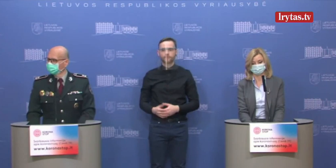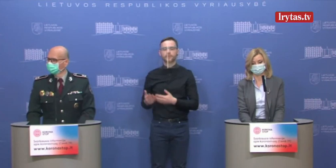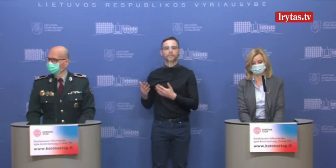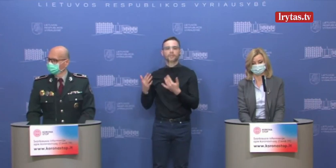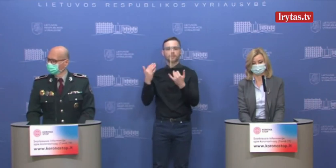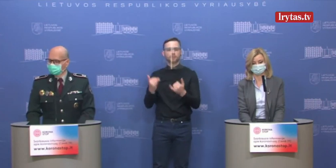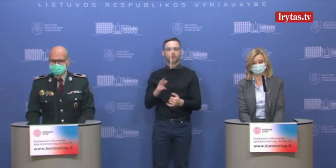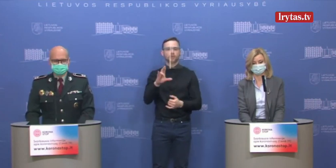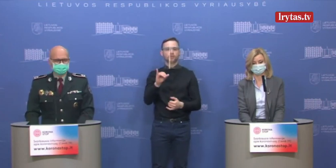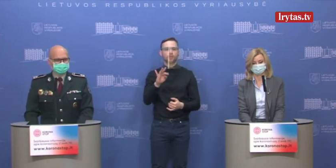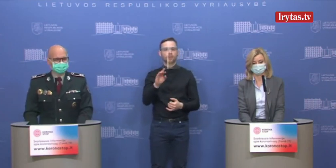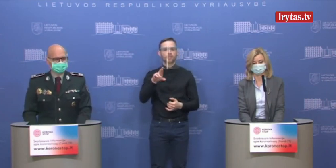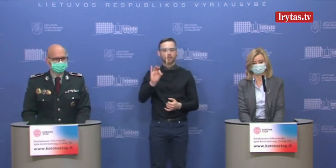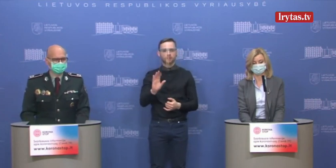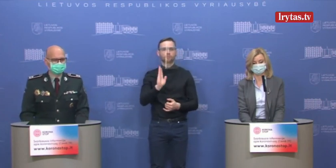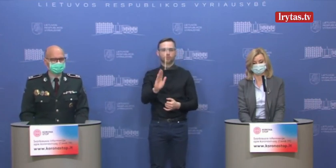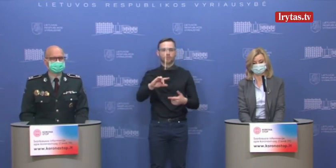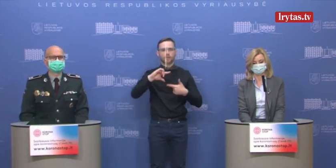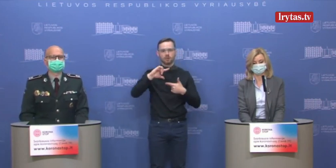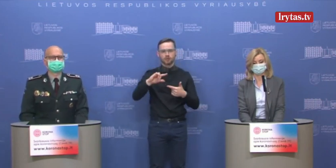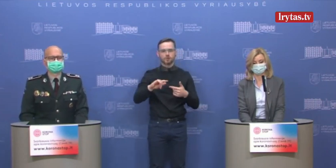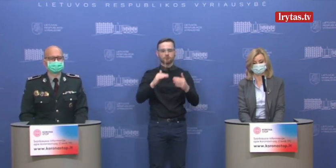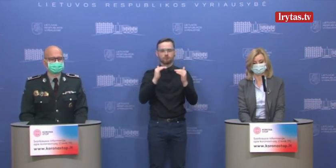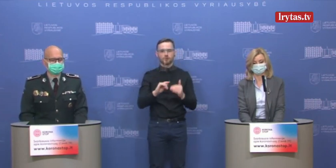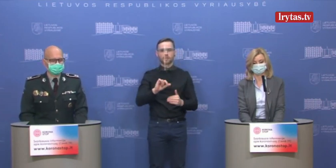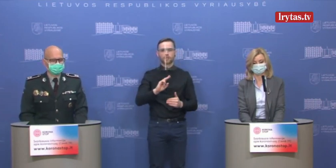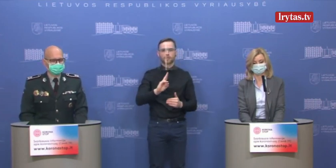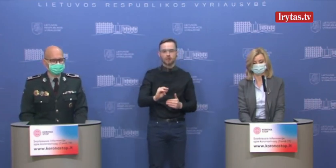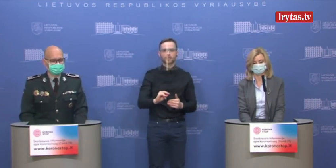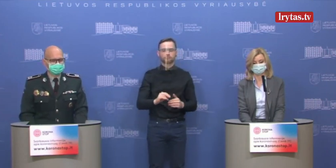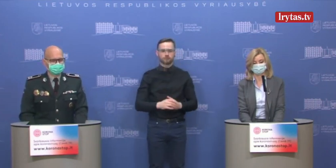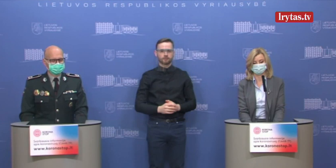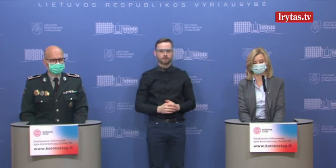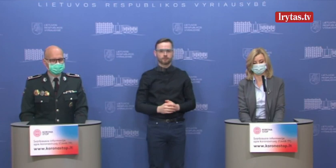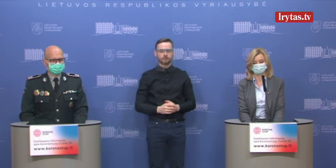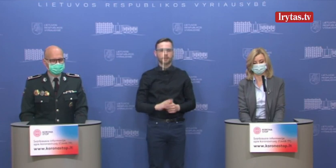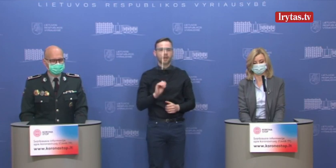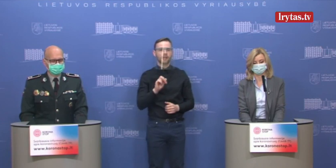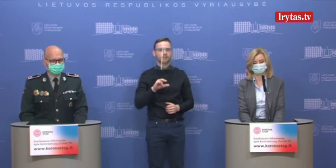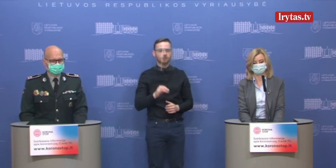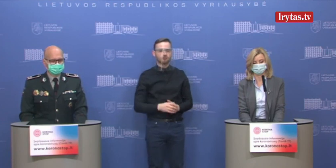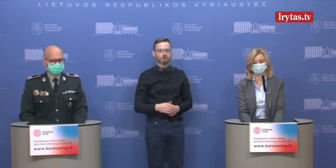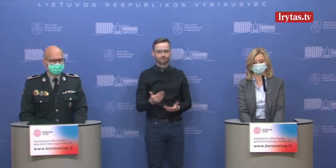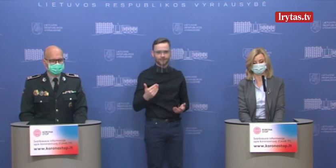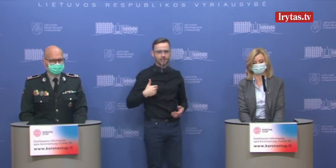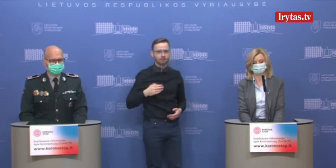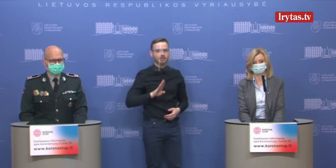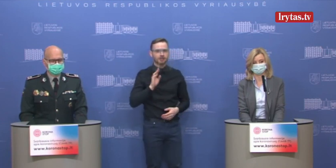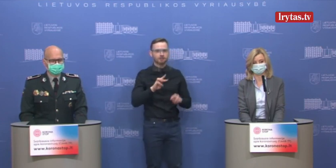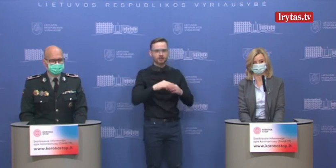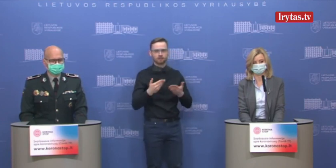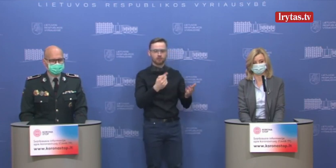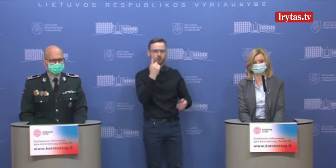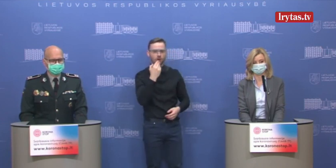Dabar klausia Reuters, ruošiasi LRT, LNK ir BNS. Andriau, prašau. Labą rytą. Šitą klausimą